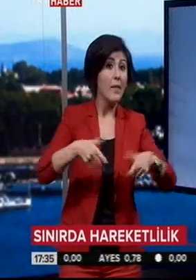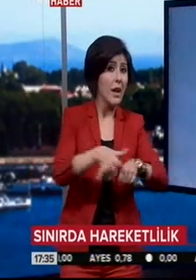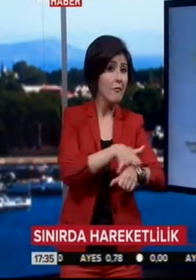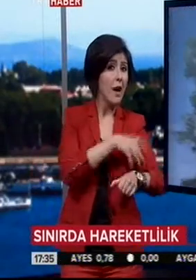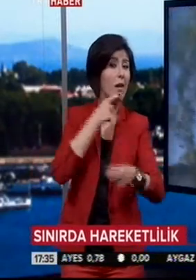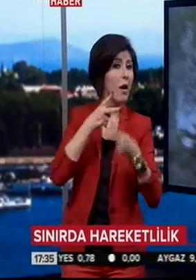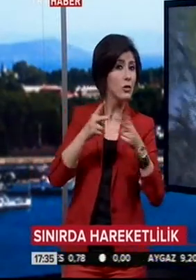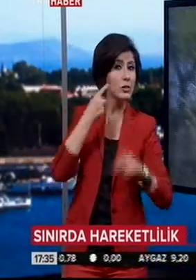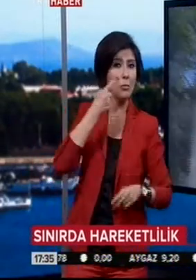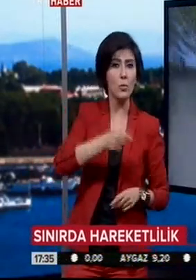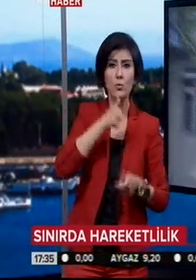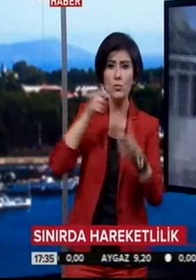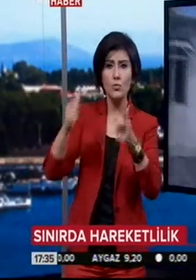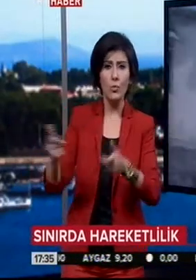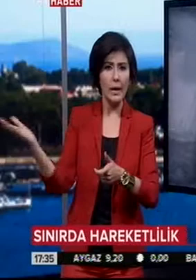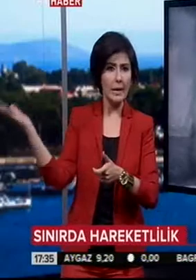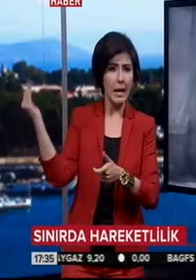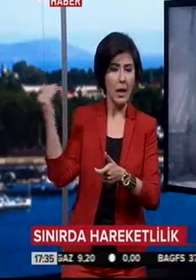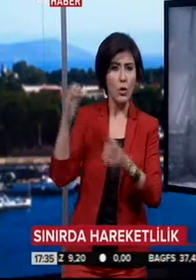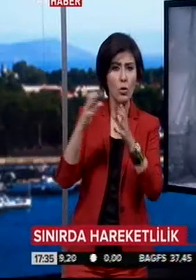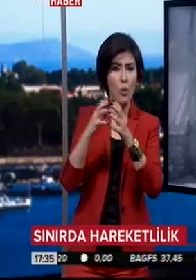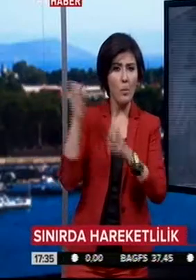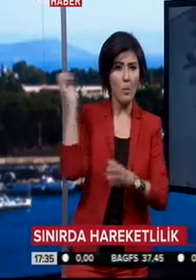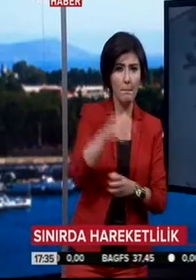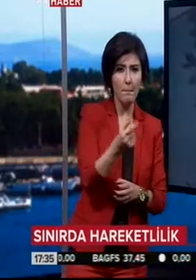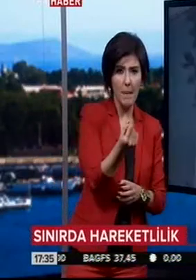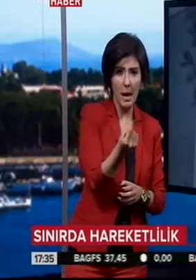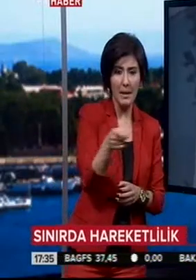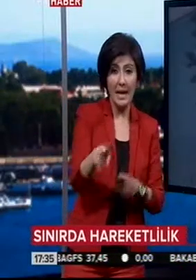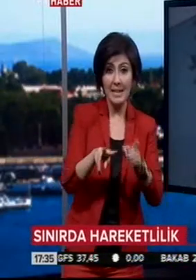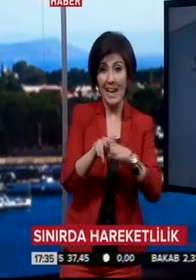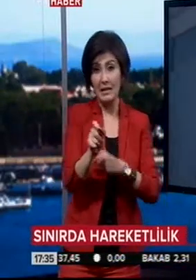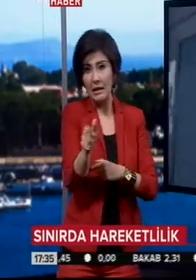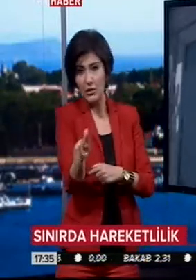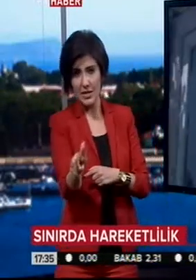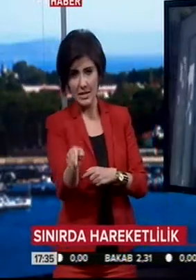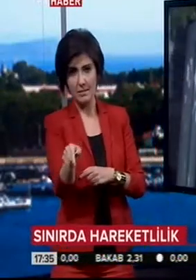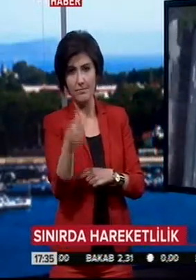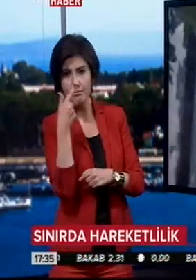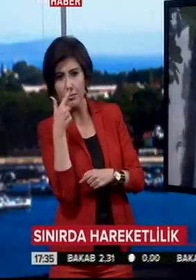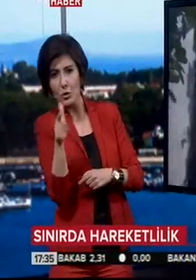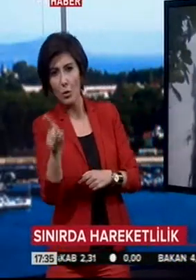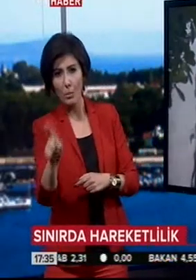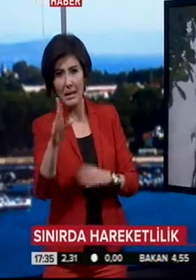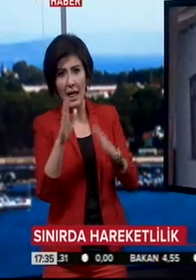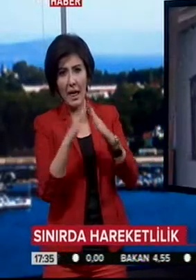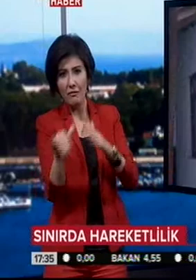yapılan açıklamaya göre Suriye tarafından gelen top mermileri Yayladağ ilçesi Kösrelik köyünde bir